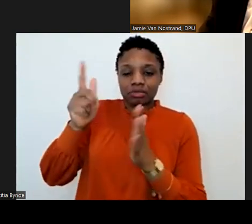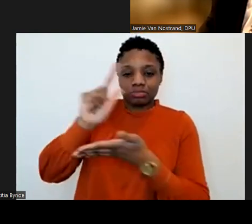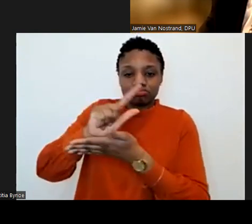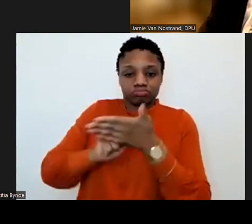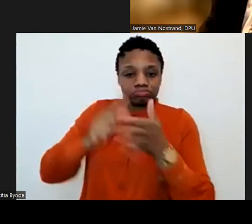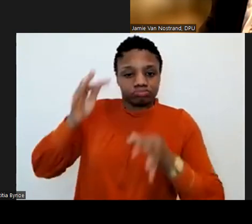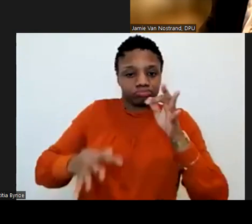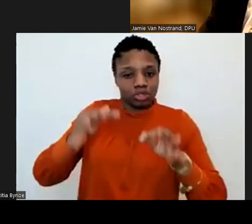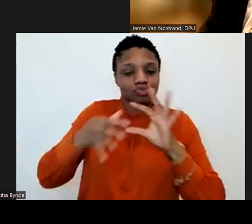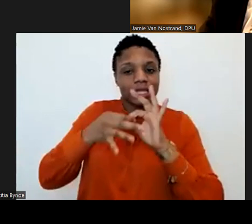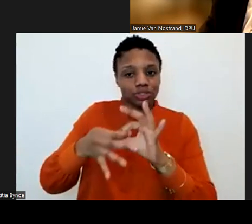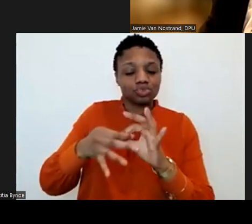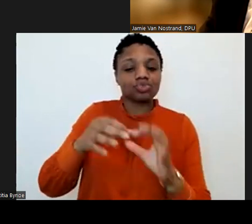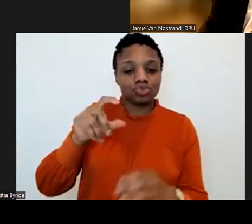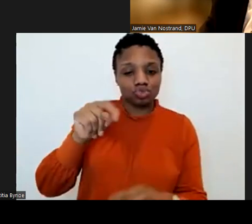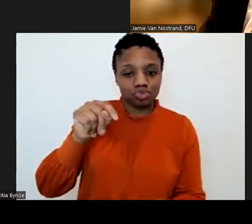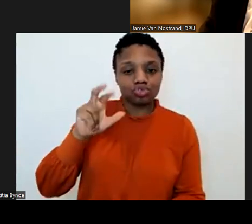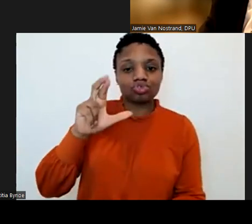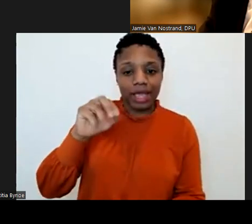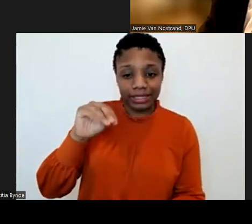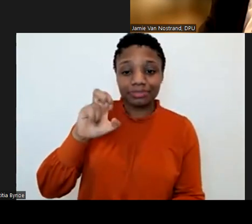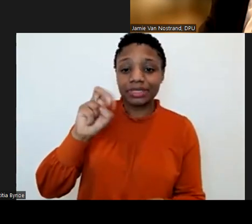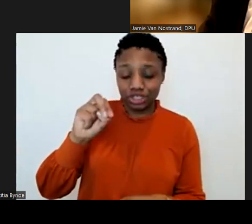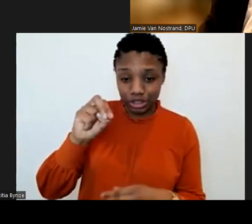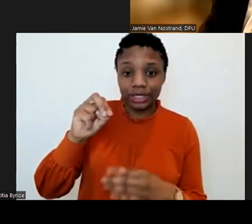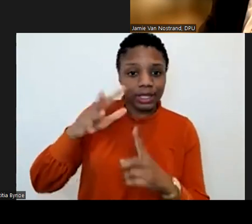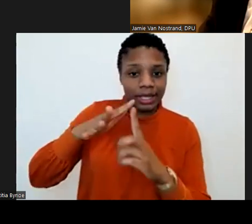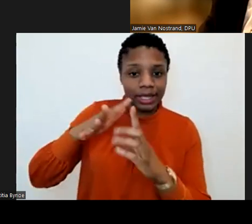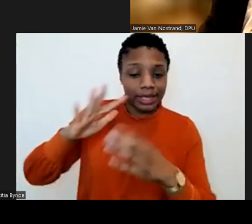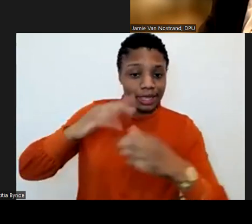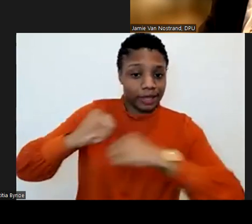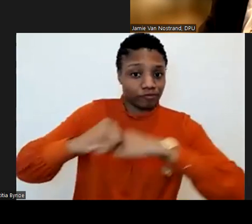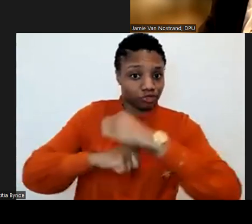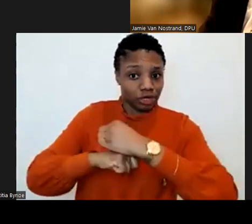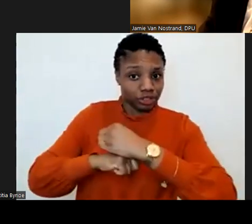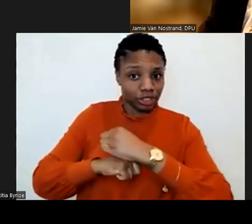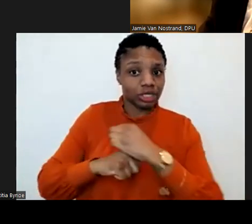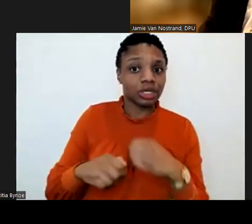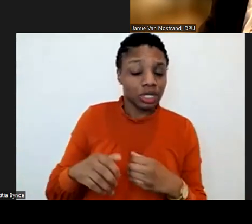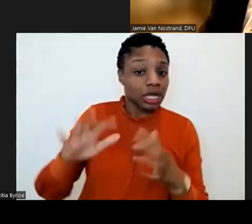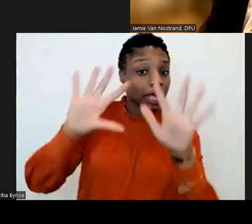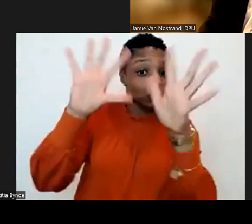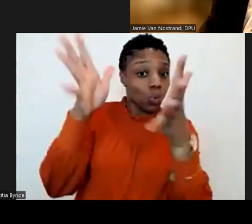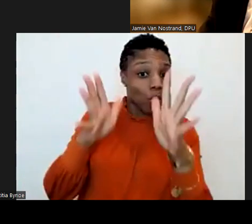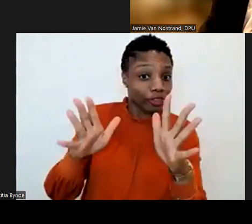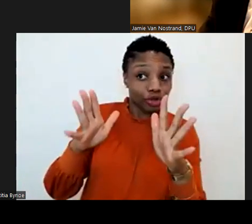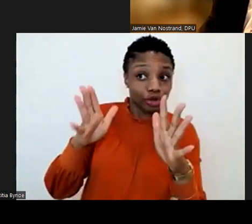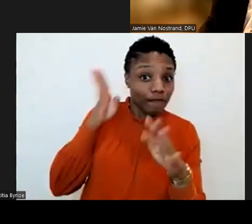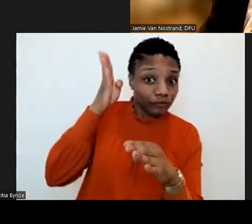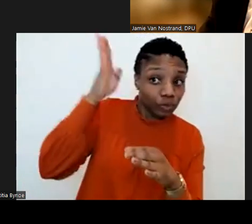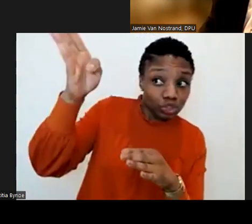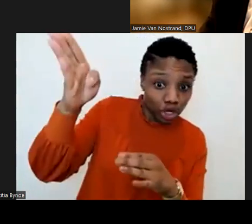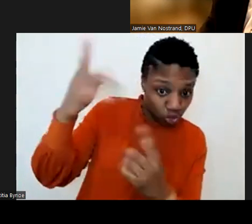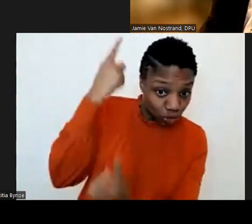en cuanto a los procesos que los servicios de las utilidades comoo ellos van a estar